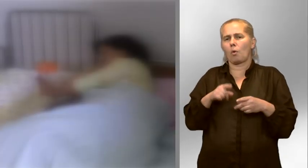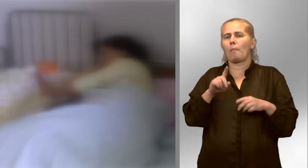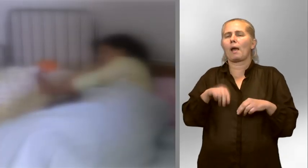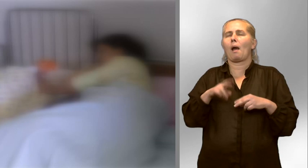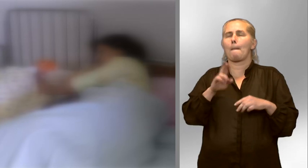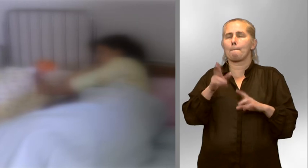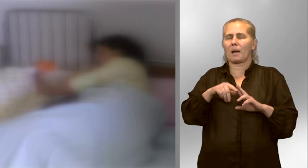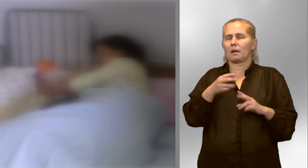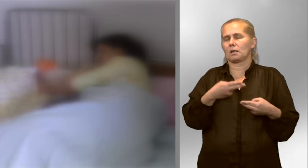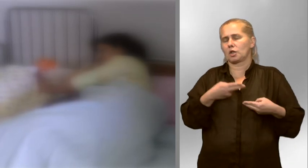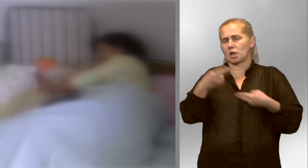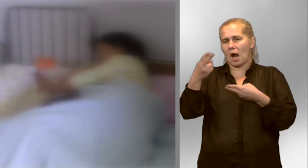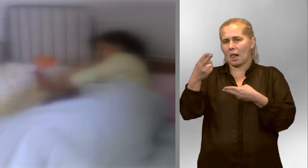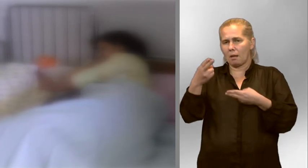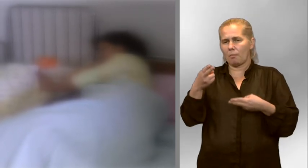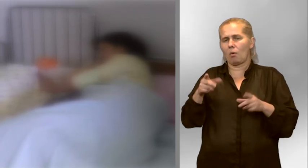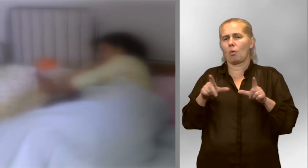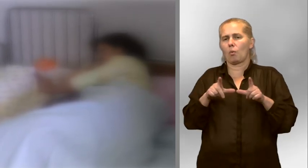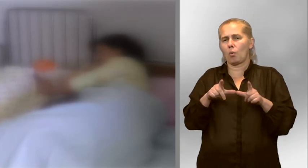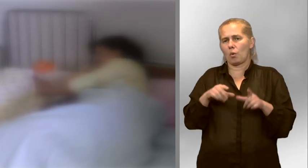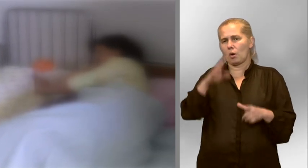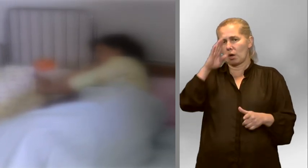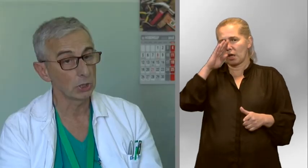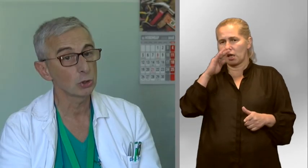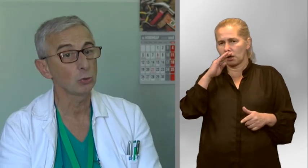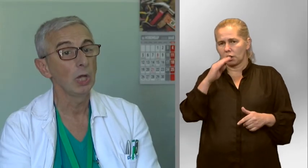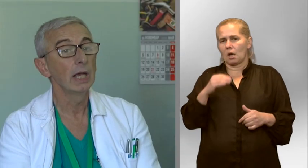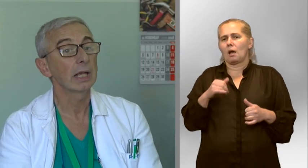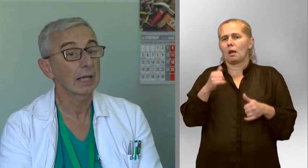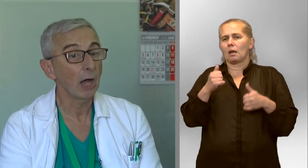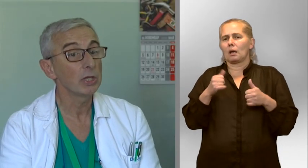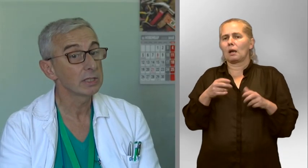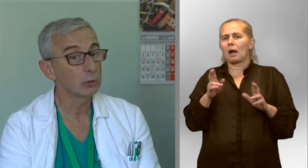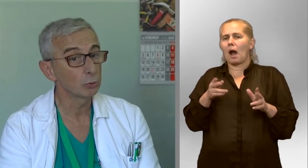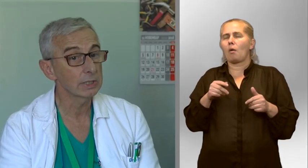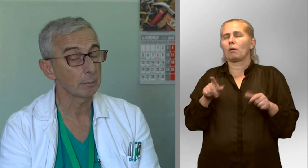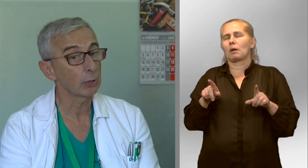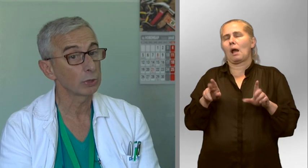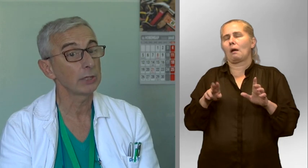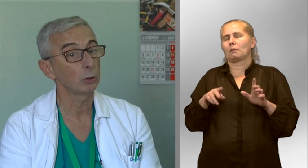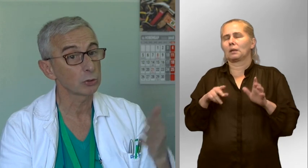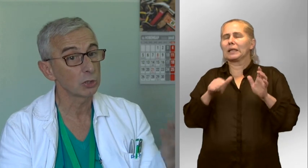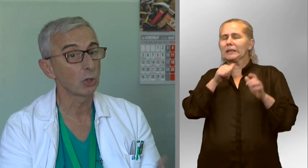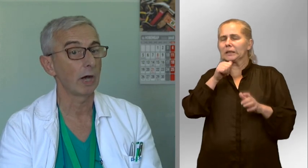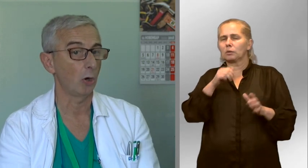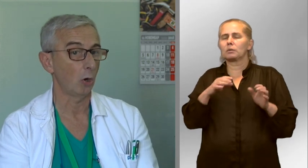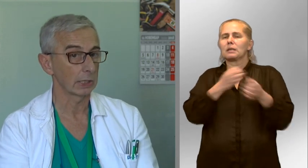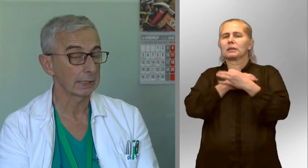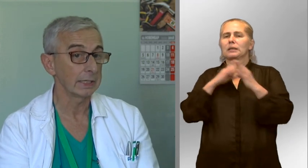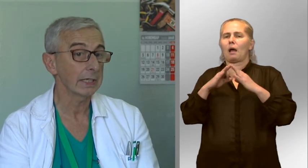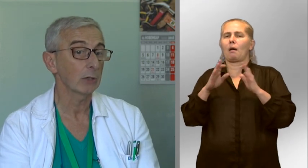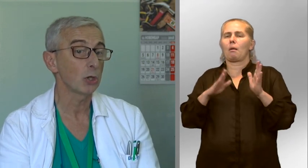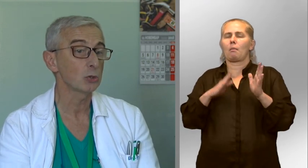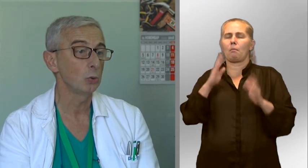upućujemo. Naše referentne ustanove su klinika za ORL u Nišu, kao i institut za majku i dete, odnosno njihova